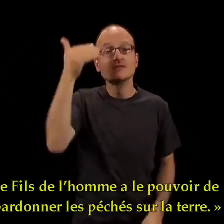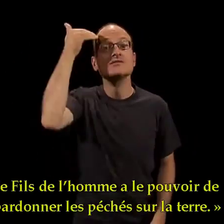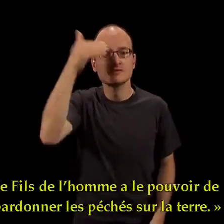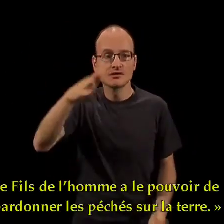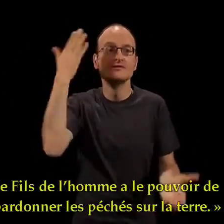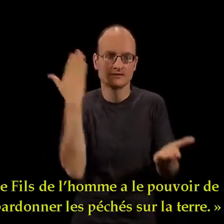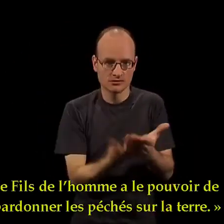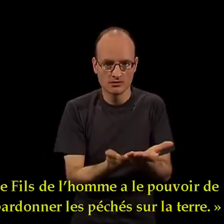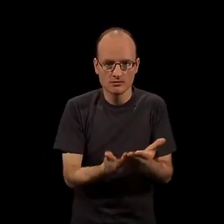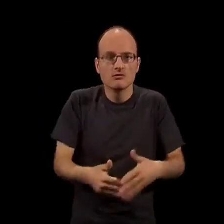terre.